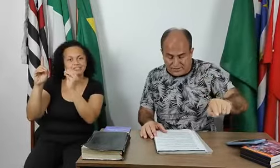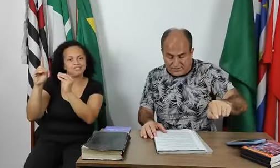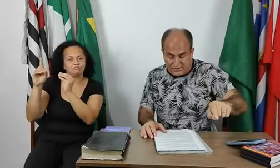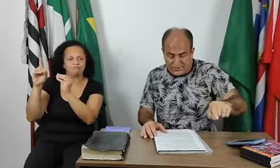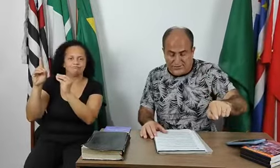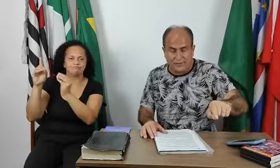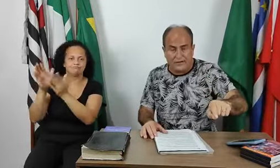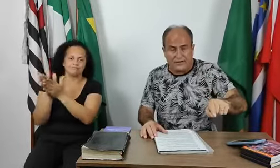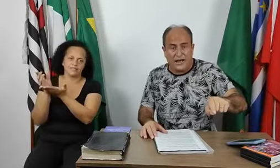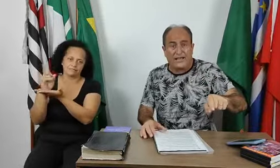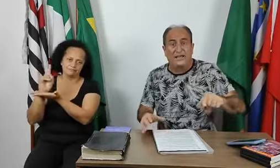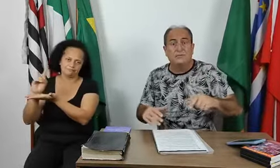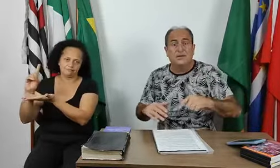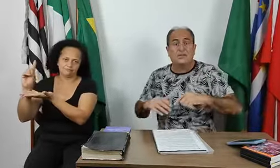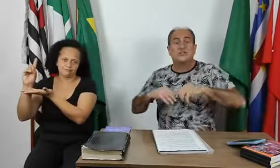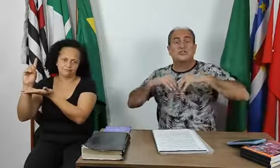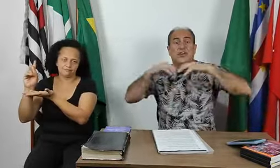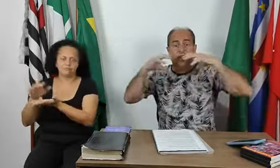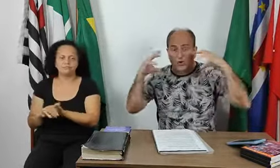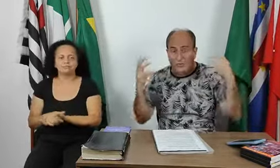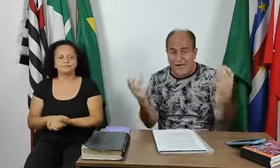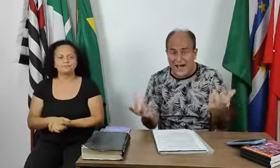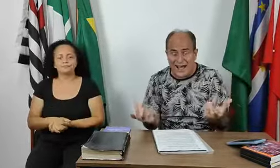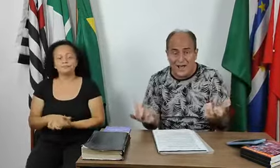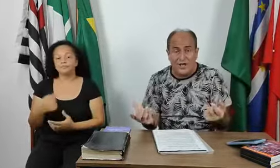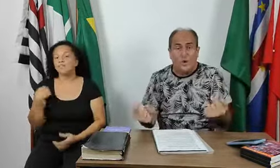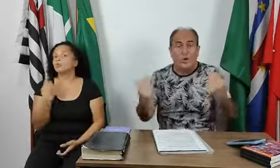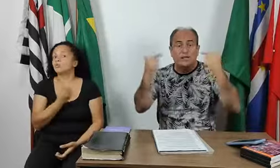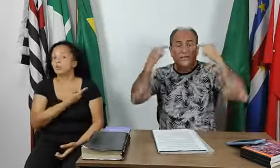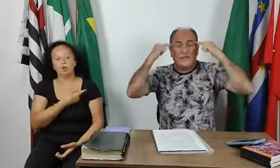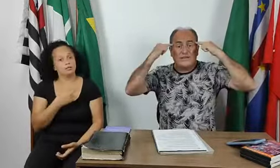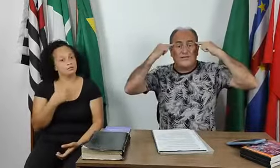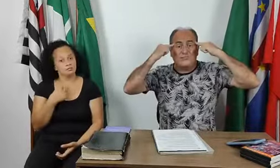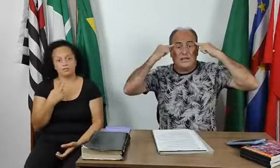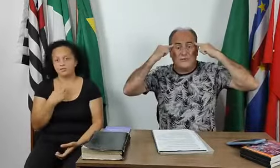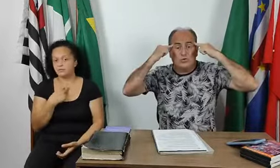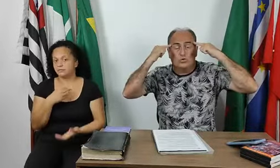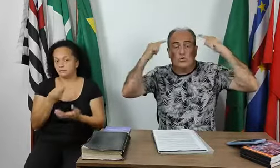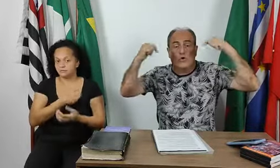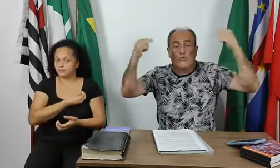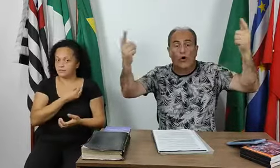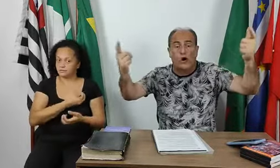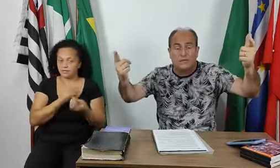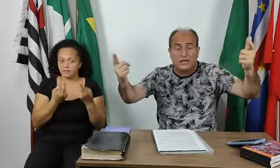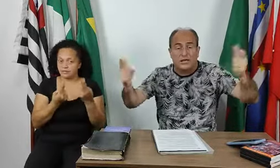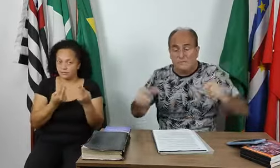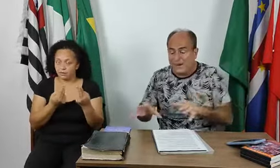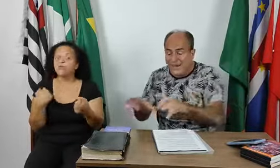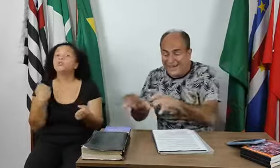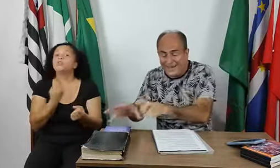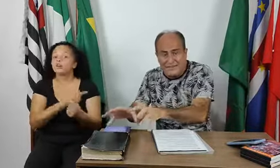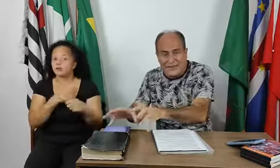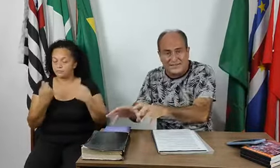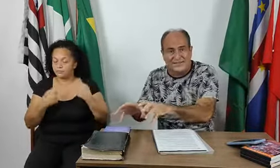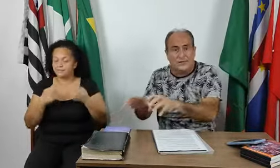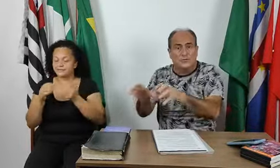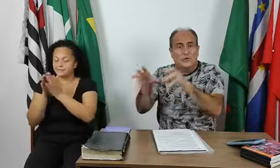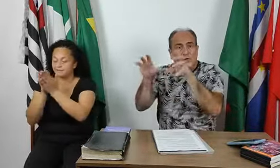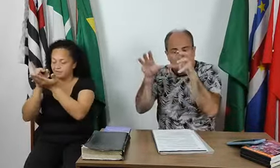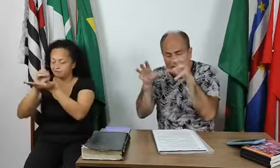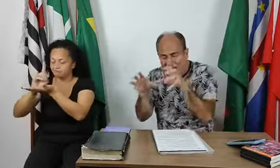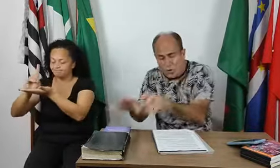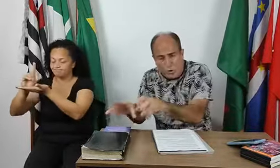vivem. Está vendo? Aí ele manda a gente renovar o entendimento do novo homem, pela